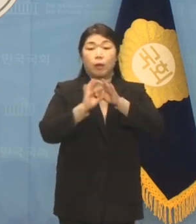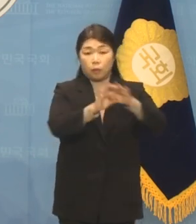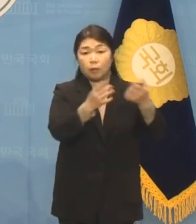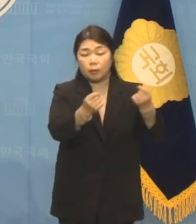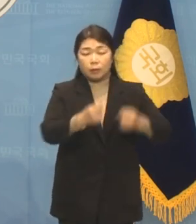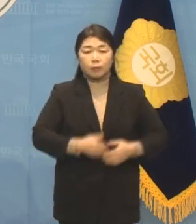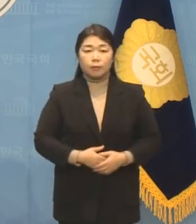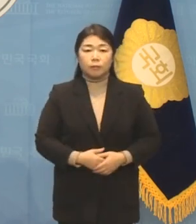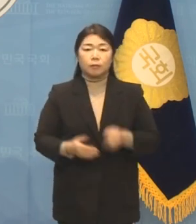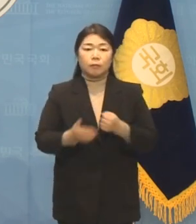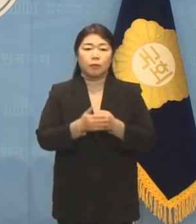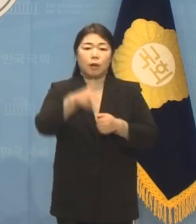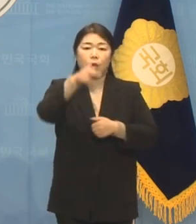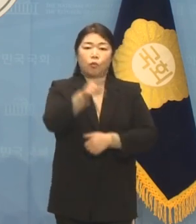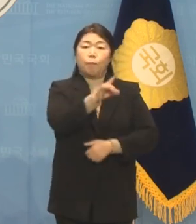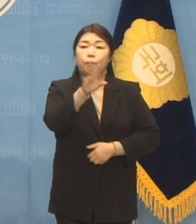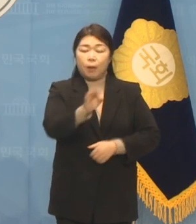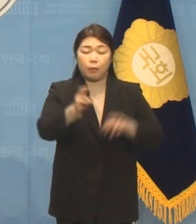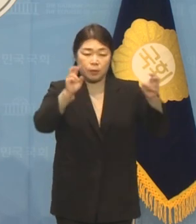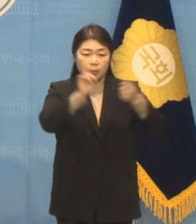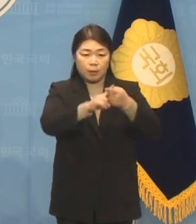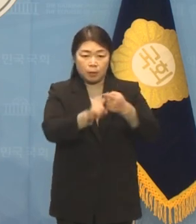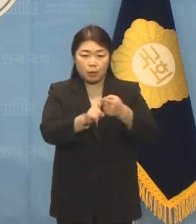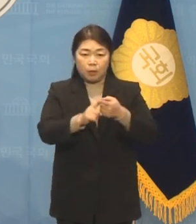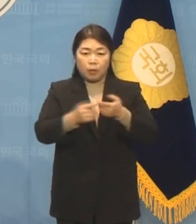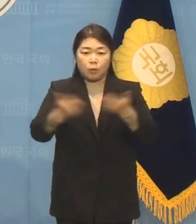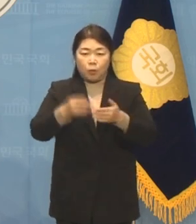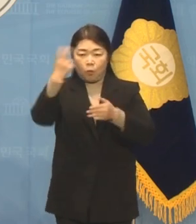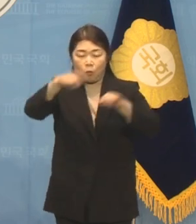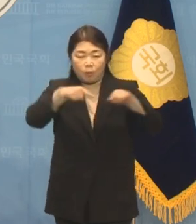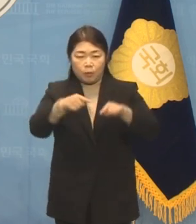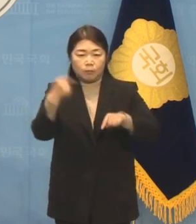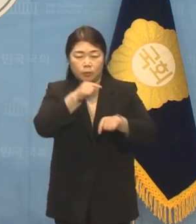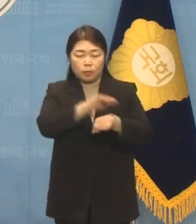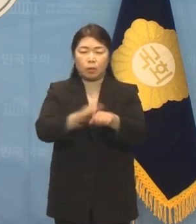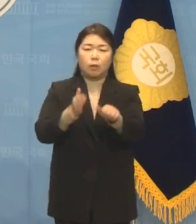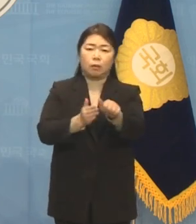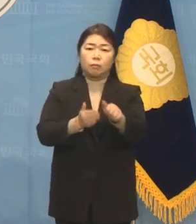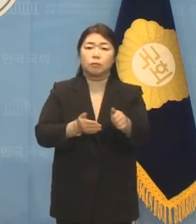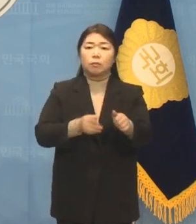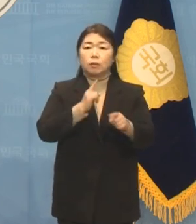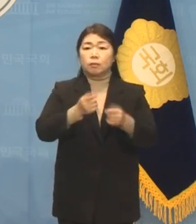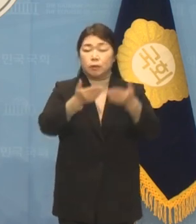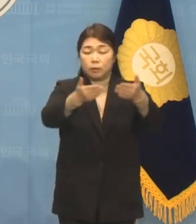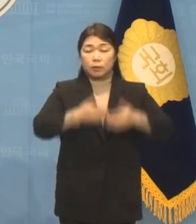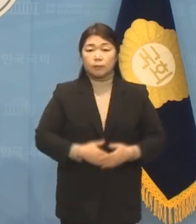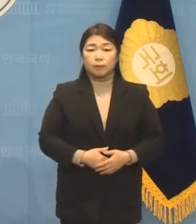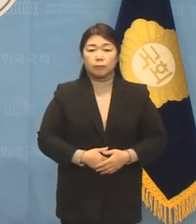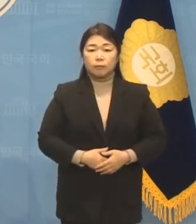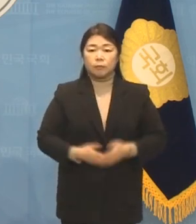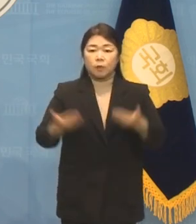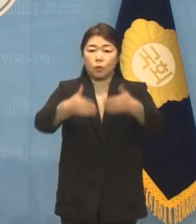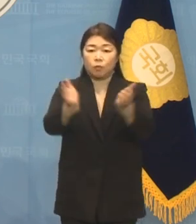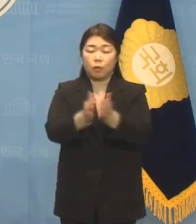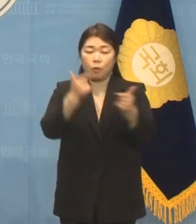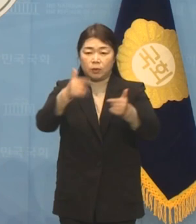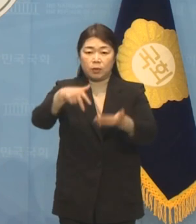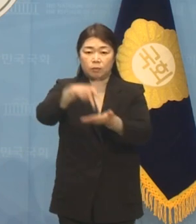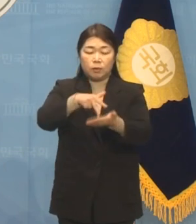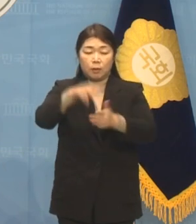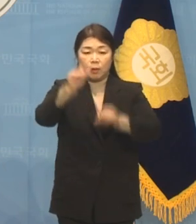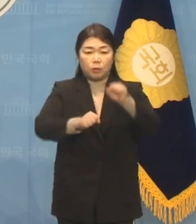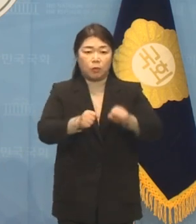감독을 촉구합니다. 이런 불법 행위에 대해선 관용 없이 철저하게 대처한다는 노동부의 명확한 입장과